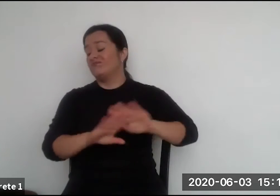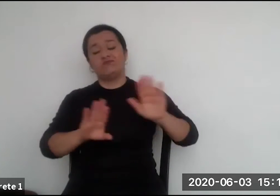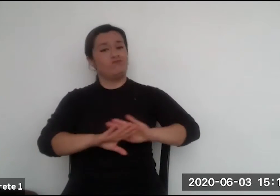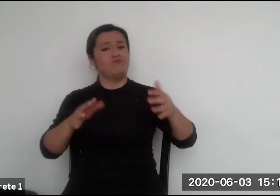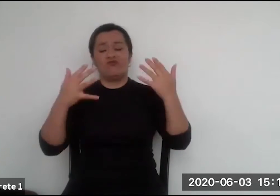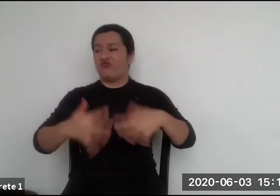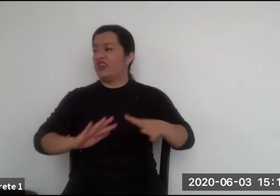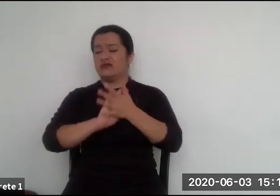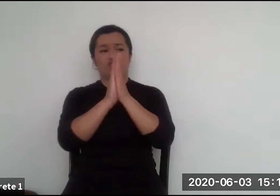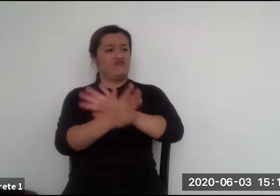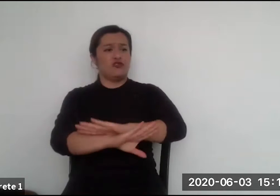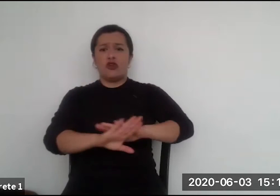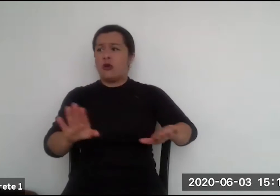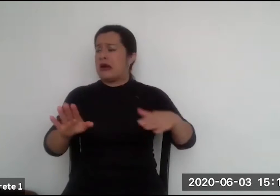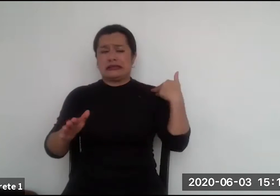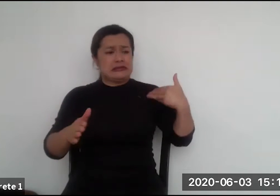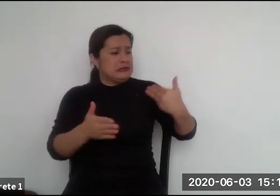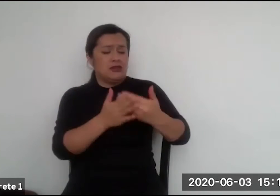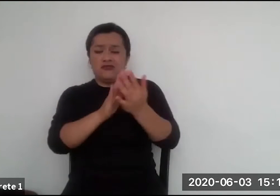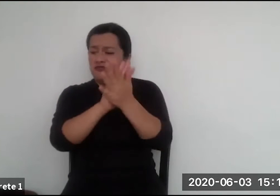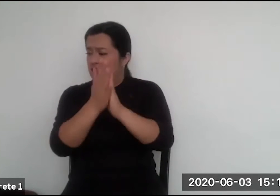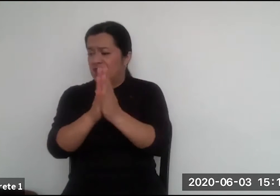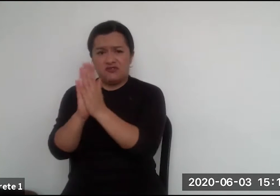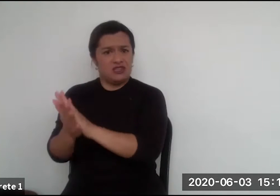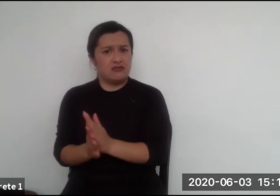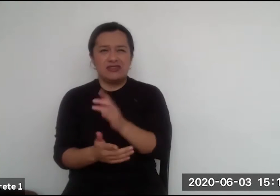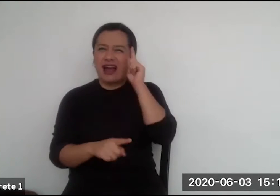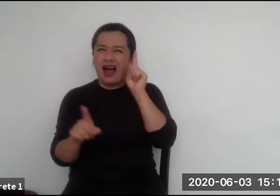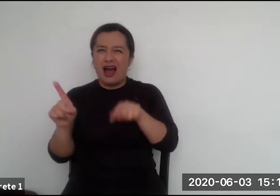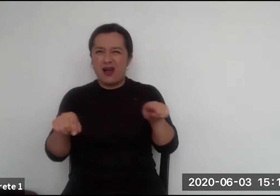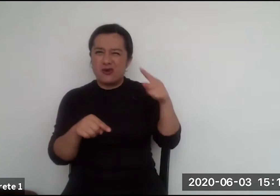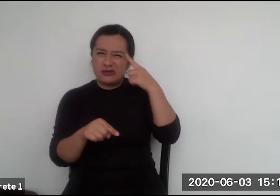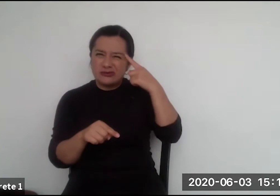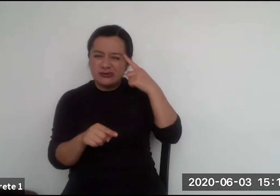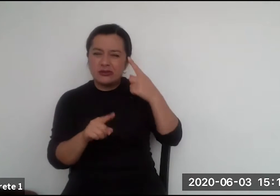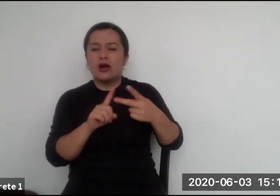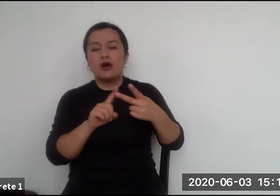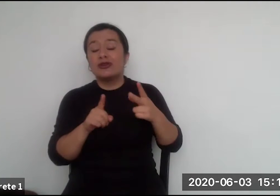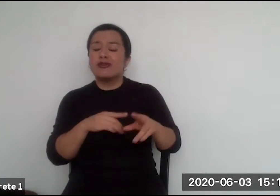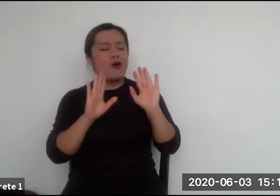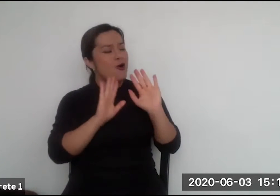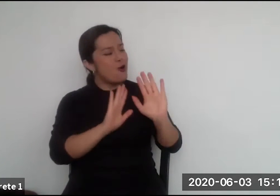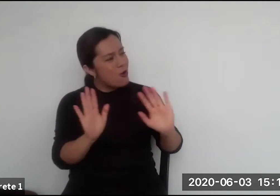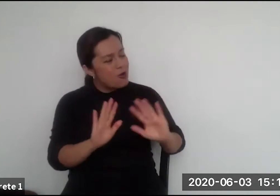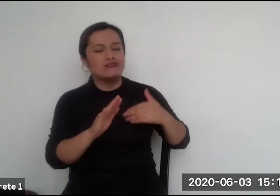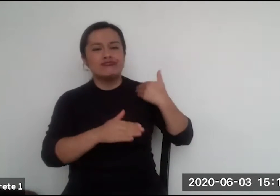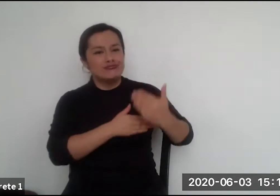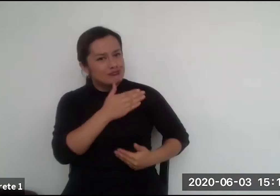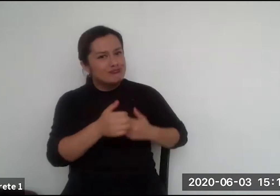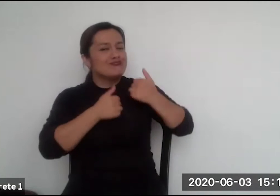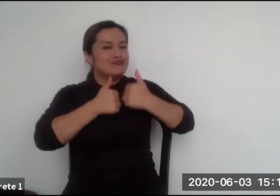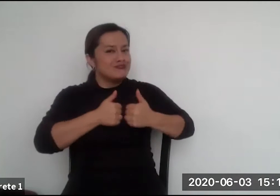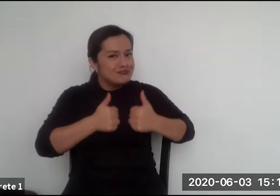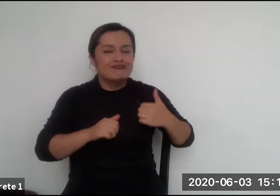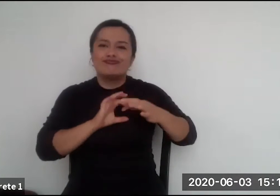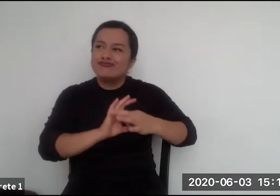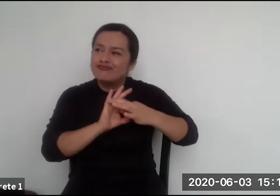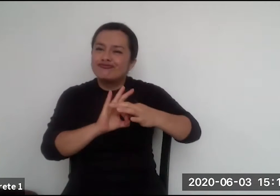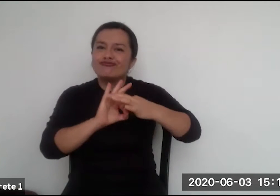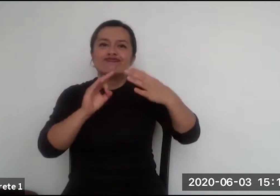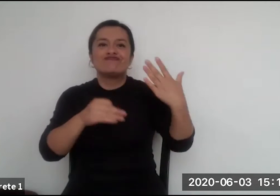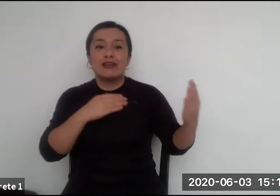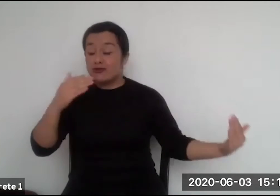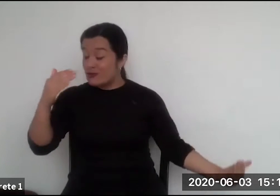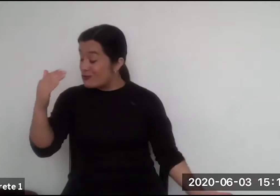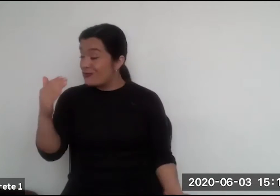¿cierto? Como el fin de los tiempos, y otra un poco más esperanzadora de un génesis